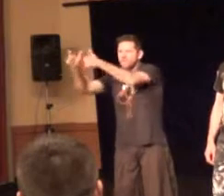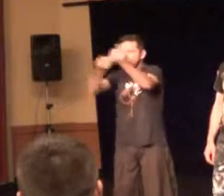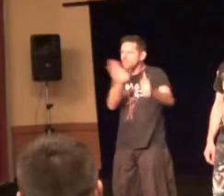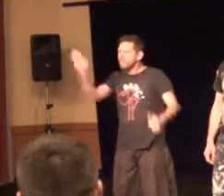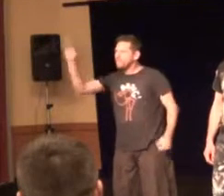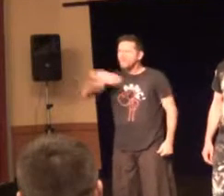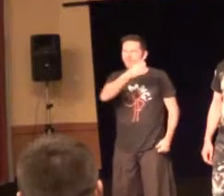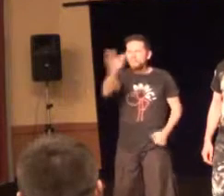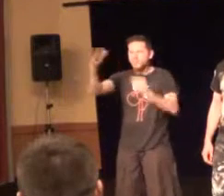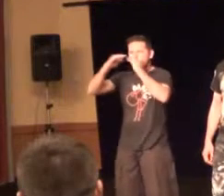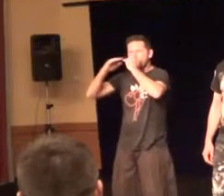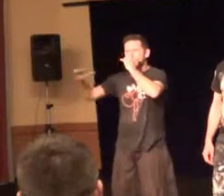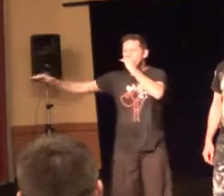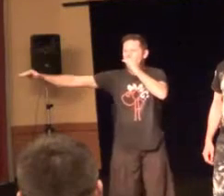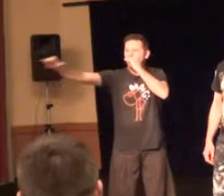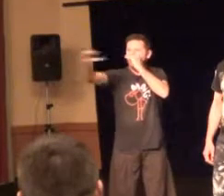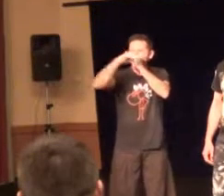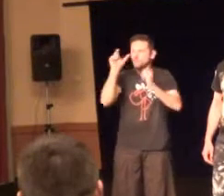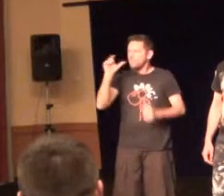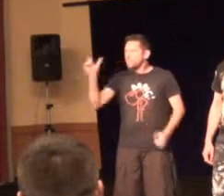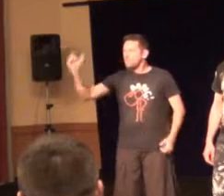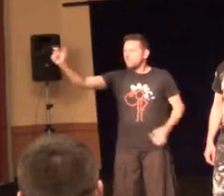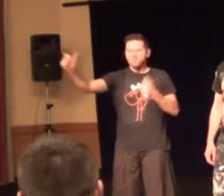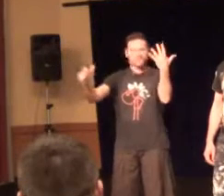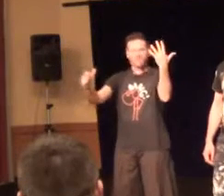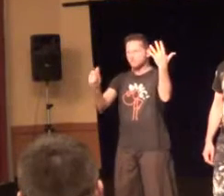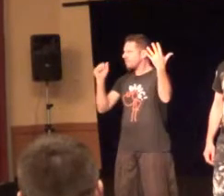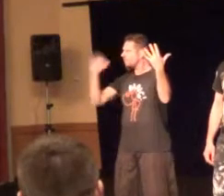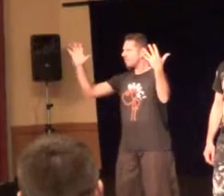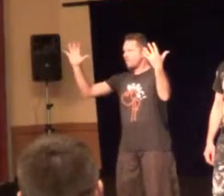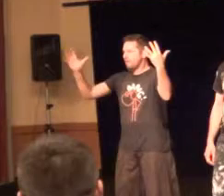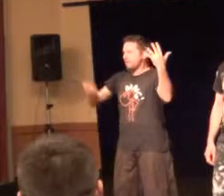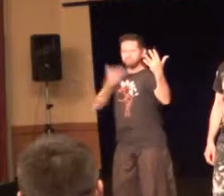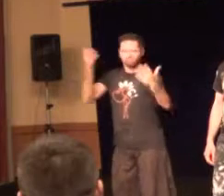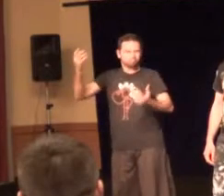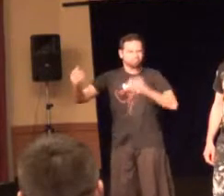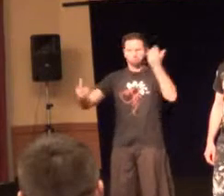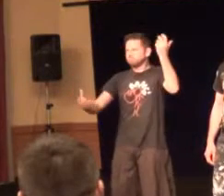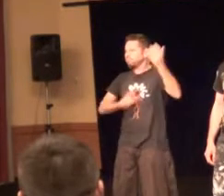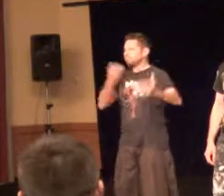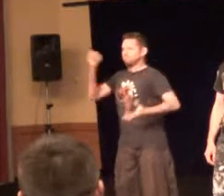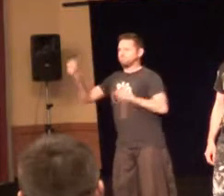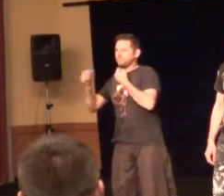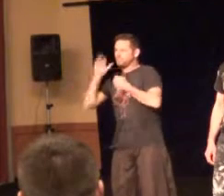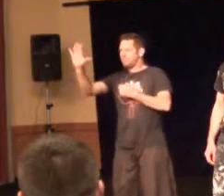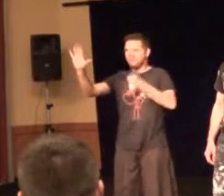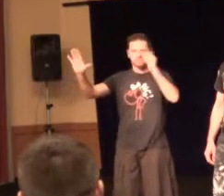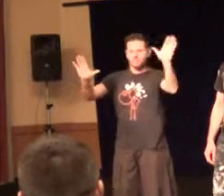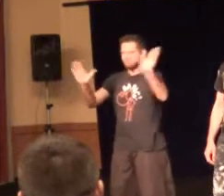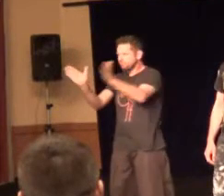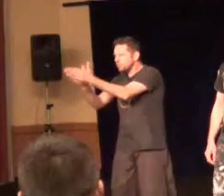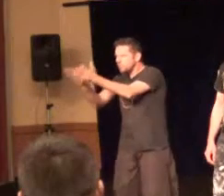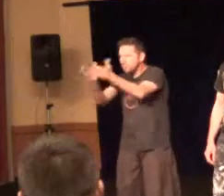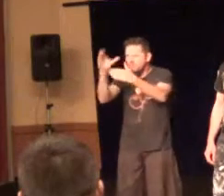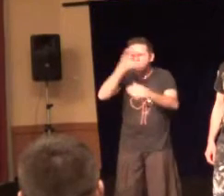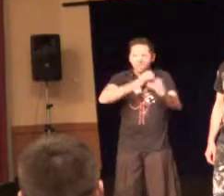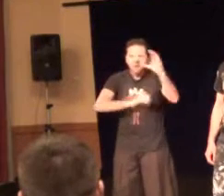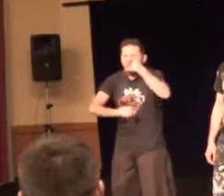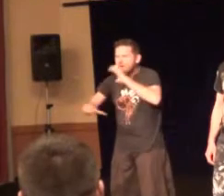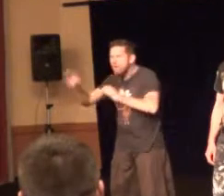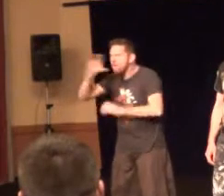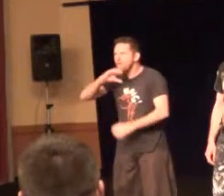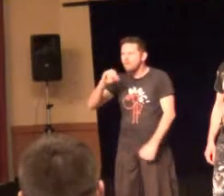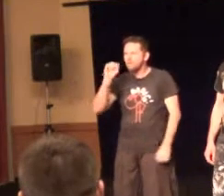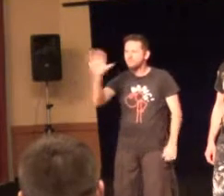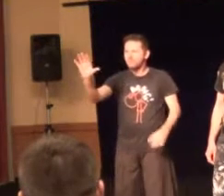cherchent l'horizon, des mains qui parlent, qui demandent, qui veulent savoir, qui tendent